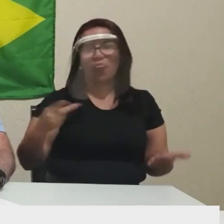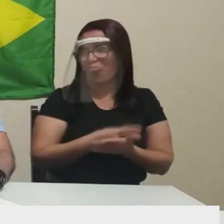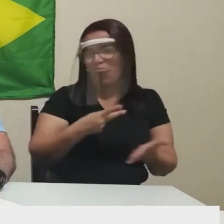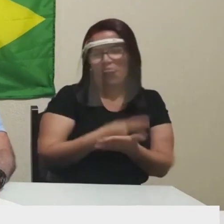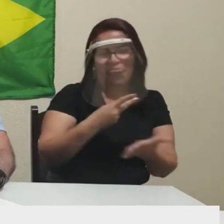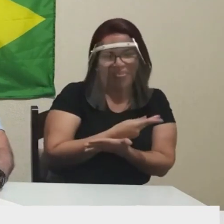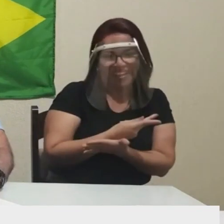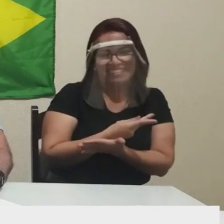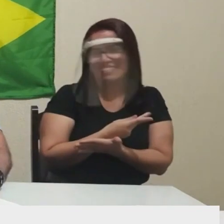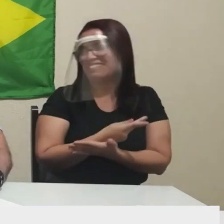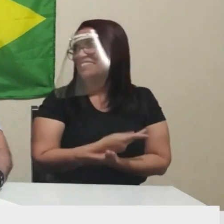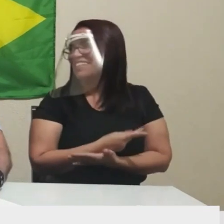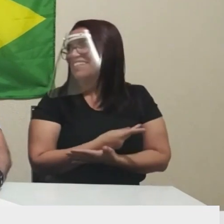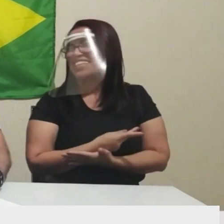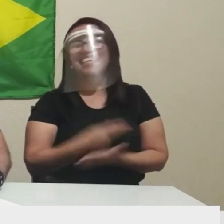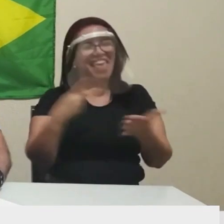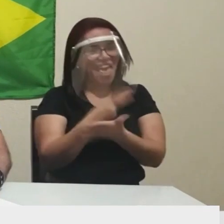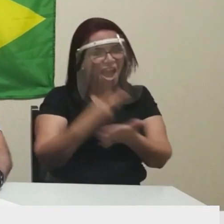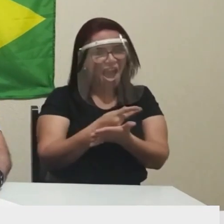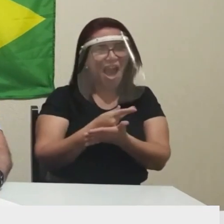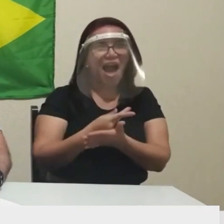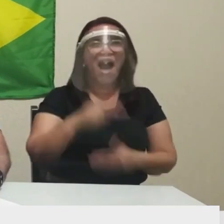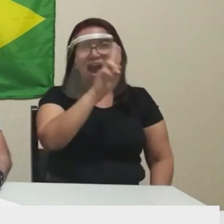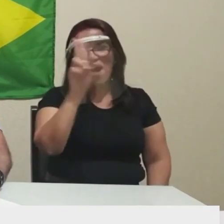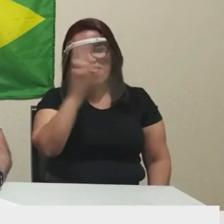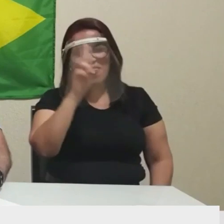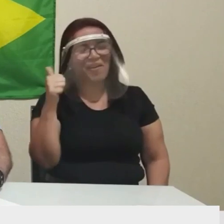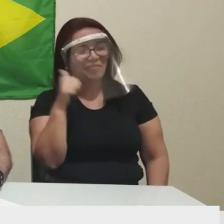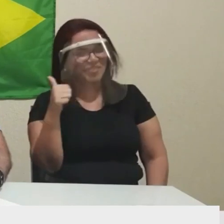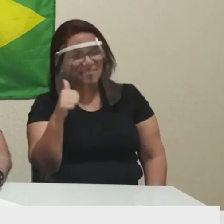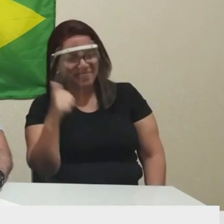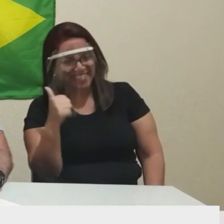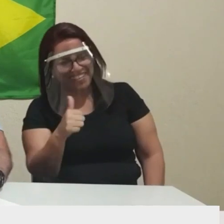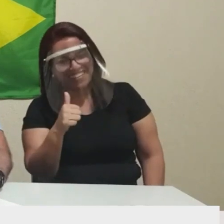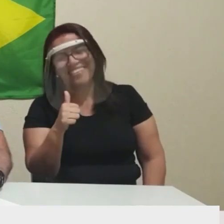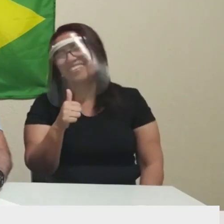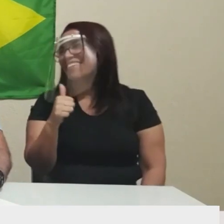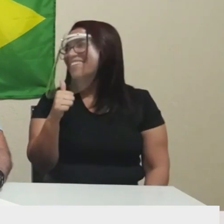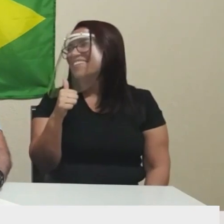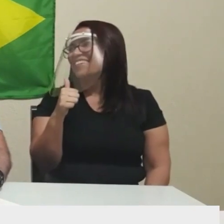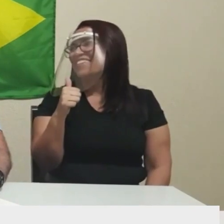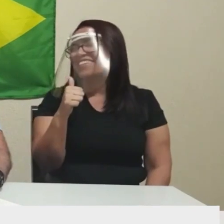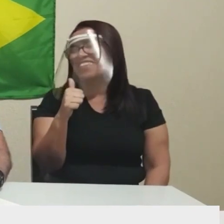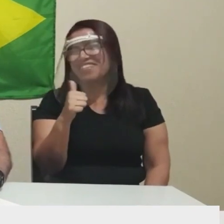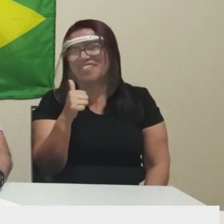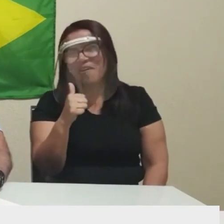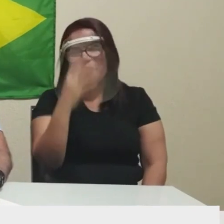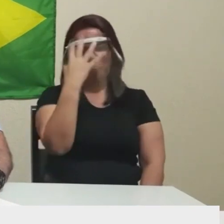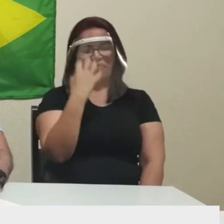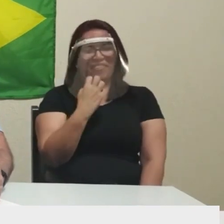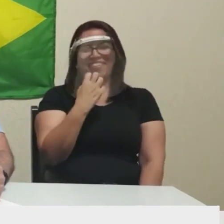Você, ó, se errar nome de mulher, você que é casado aí, se errar nome de mulher, tu sabe que o bicho pega,